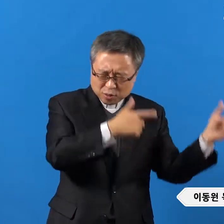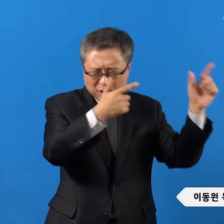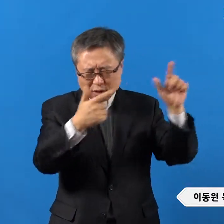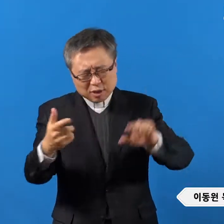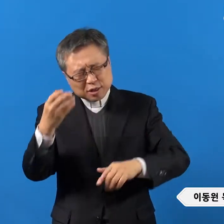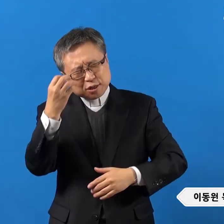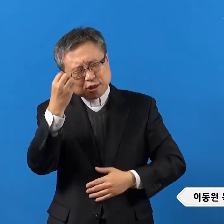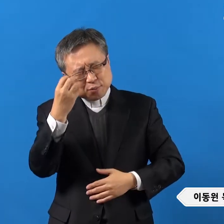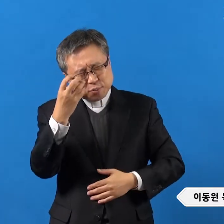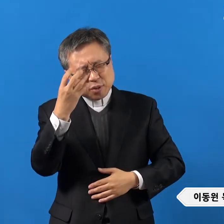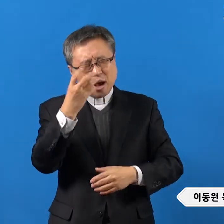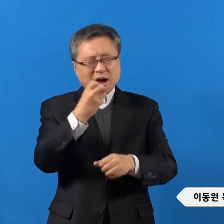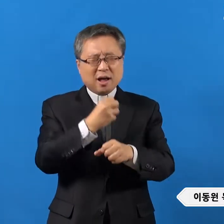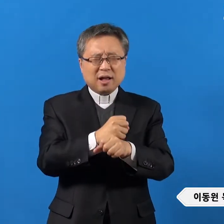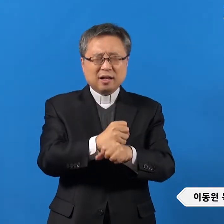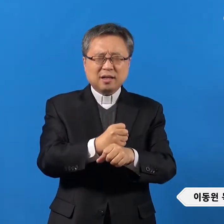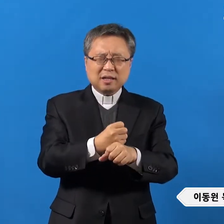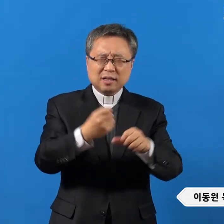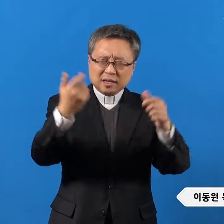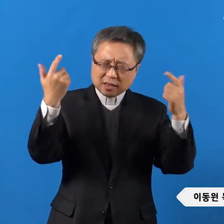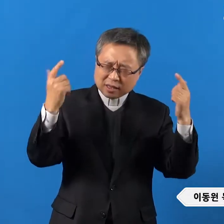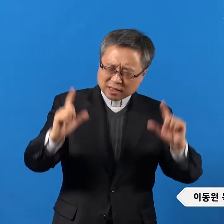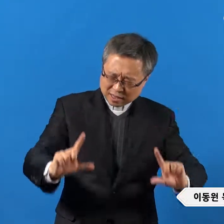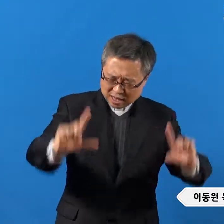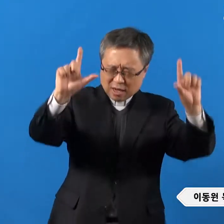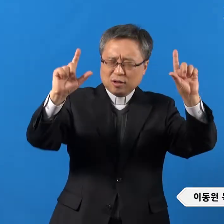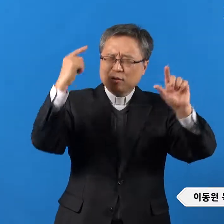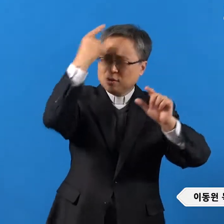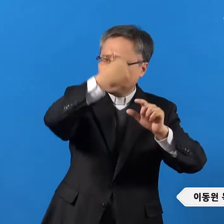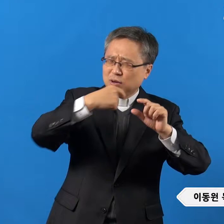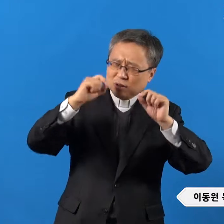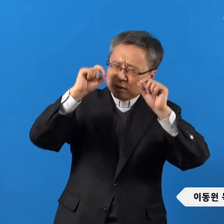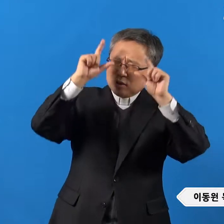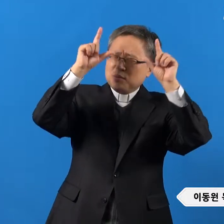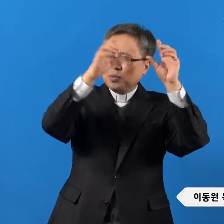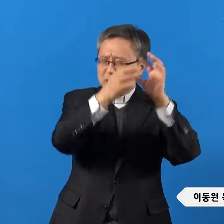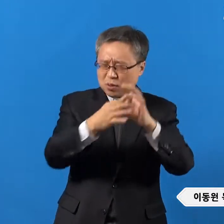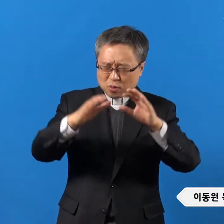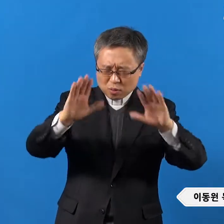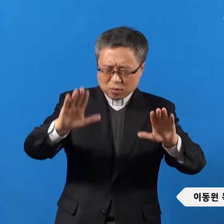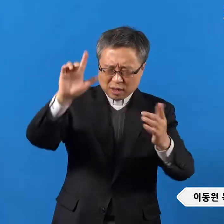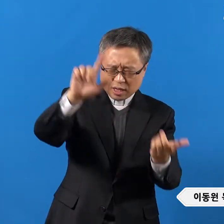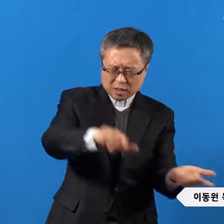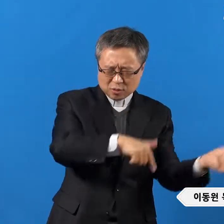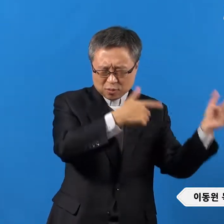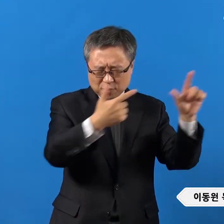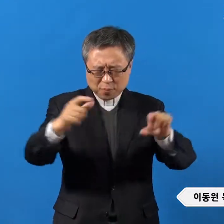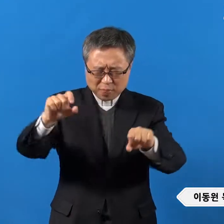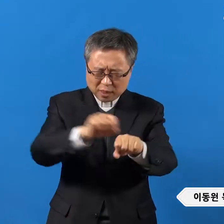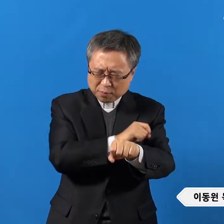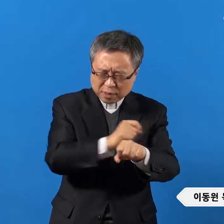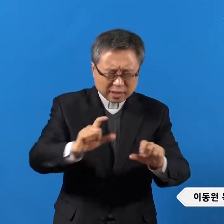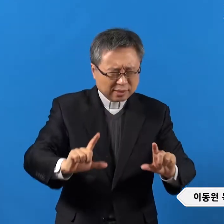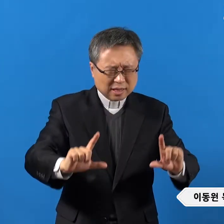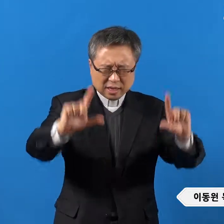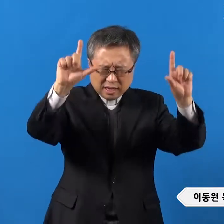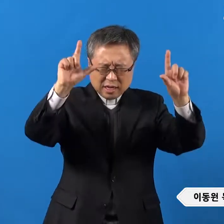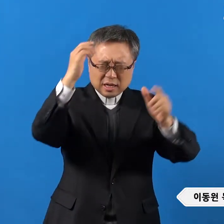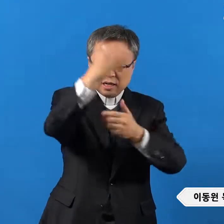나날, 눈을 뜨면서 오늘 하루 특별한 날이라고, 하나님이 주신 날이라고